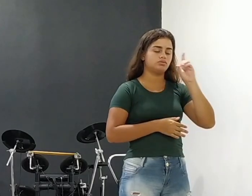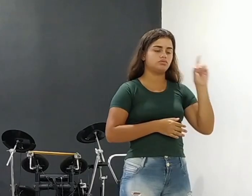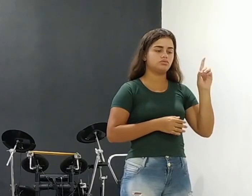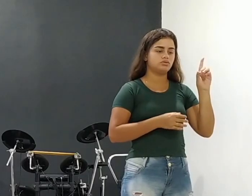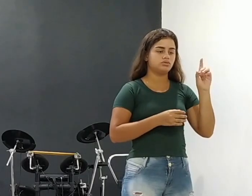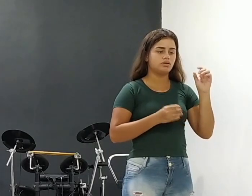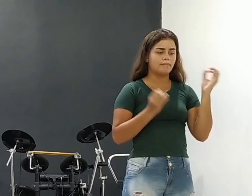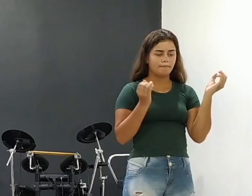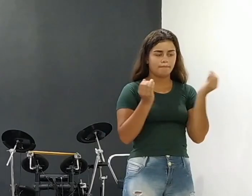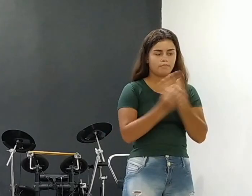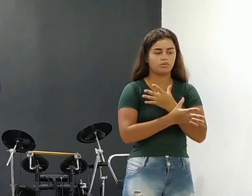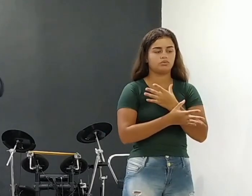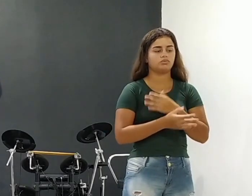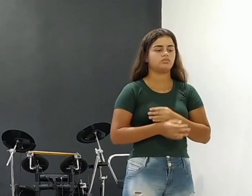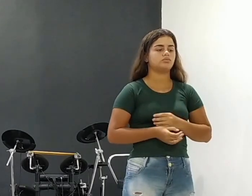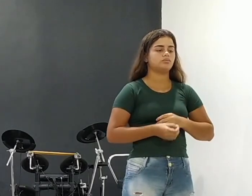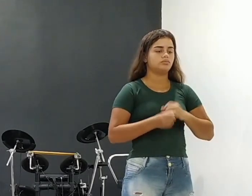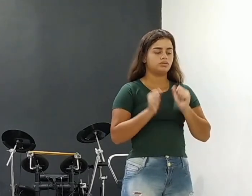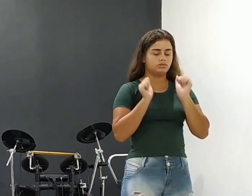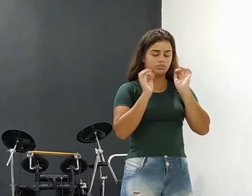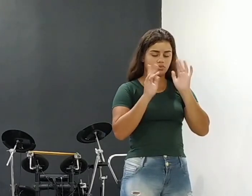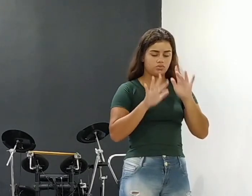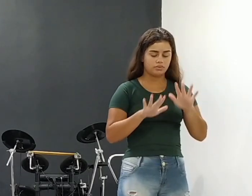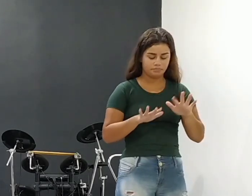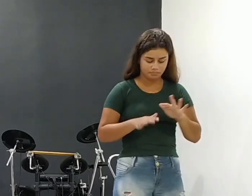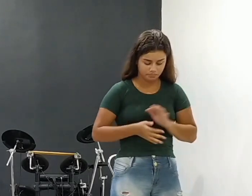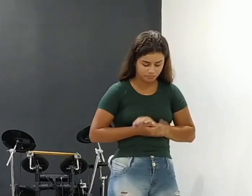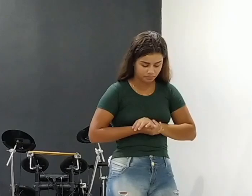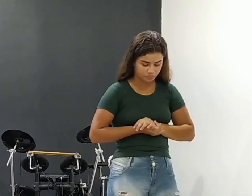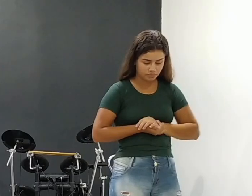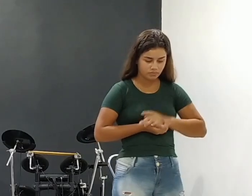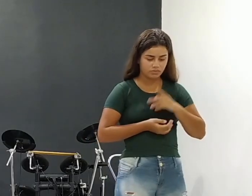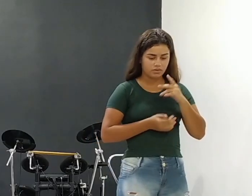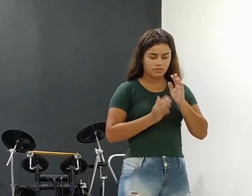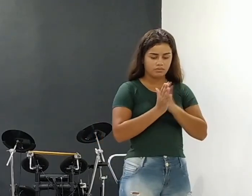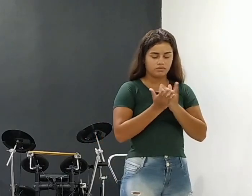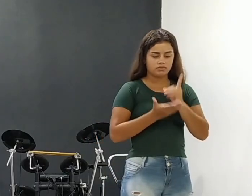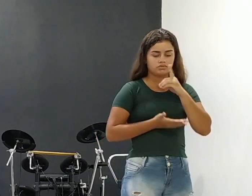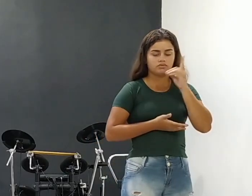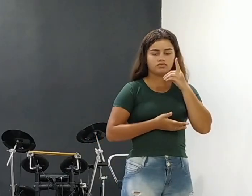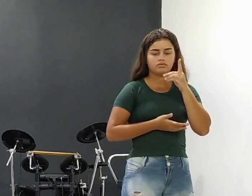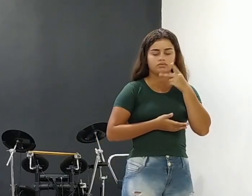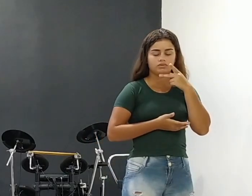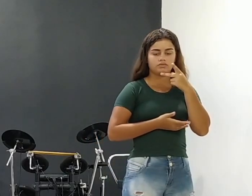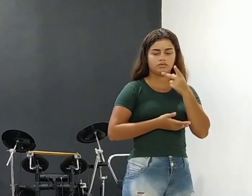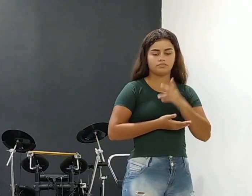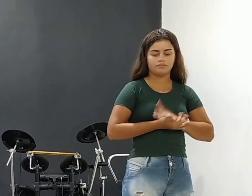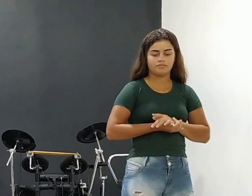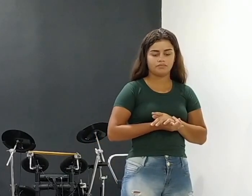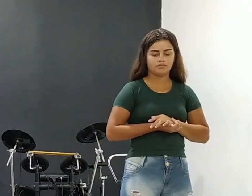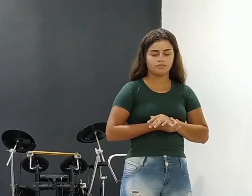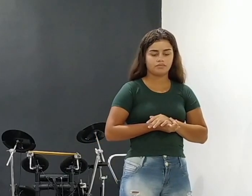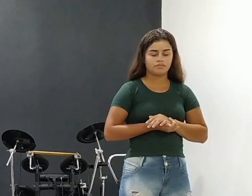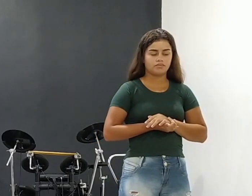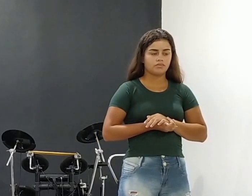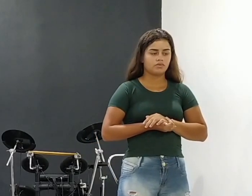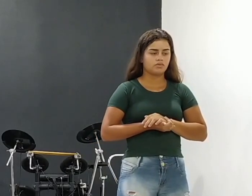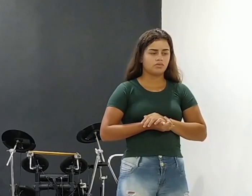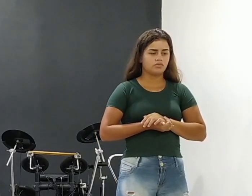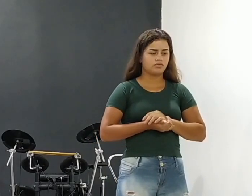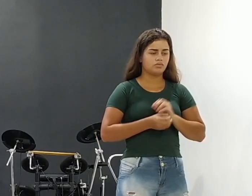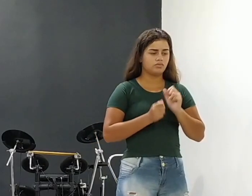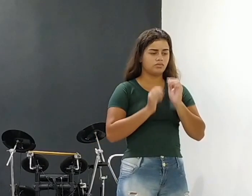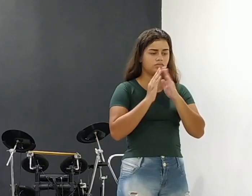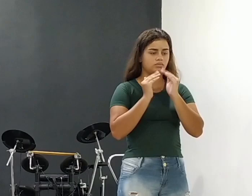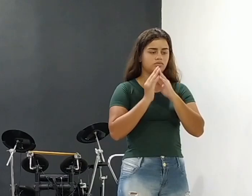abençoar. E a Bíblia ela vai falar que aqueles que buscam o Senhor não correm mais atrás de bênção. As bênçãos